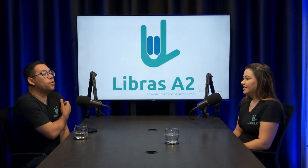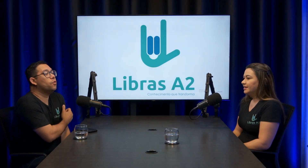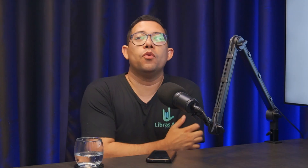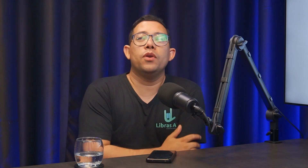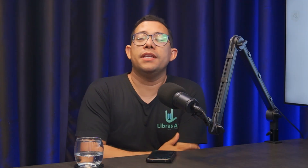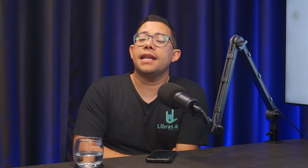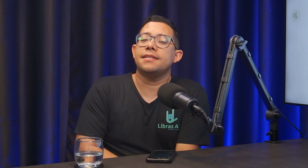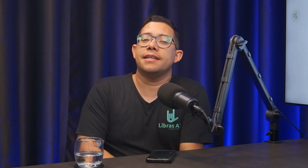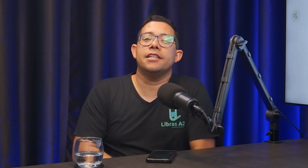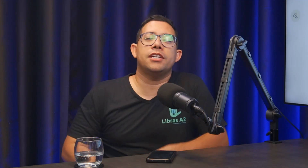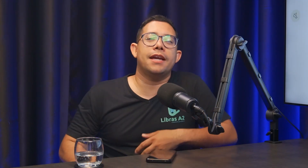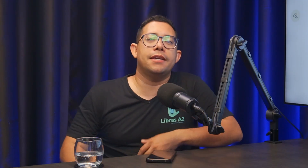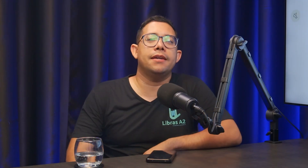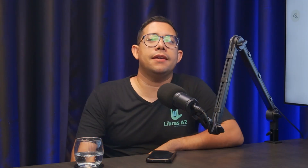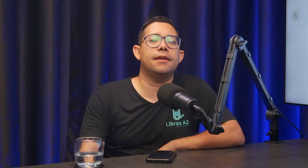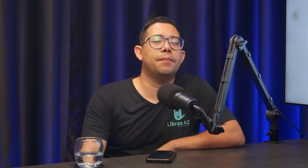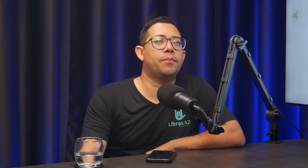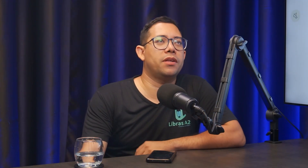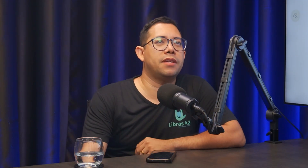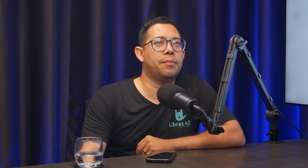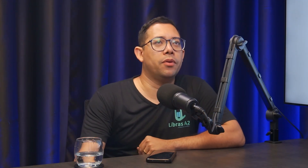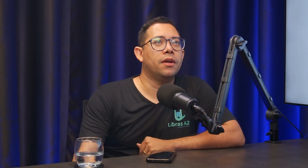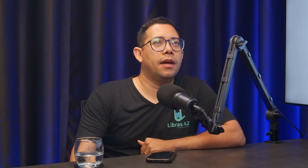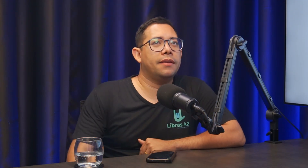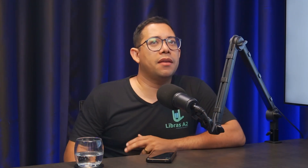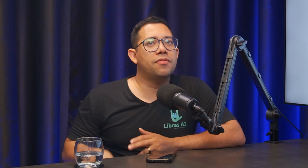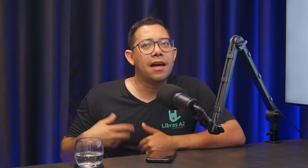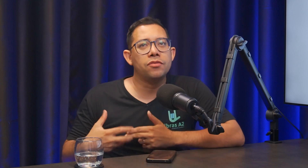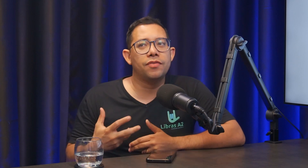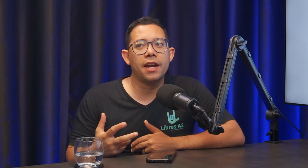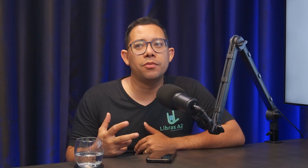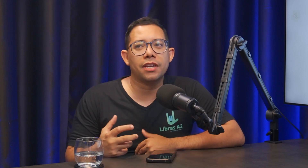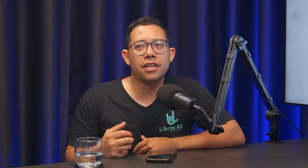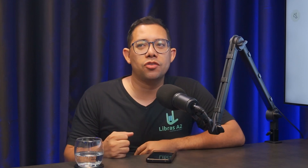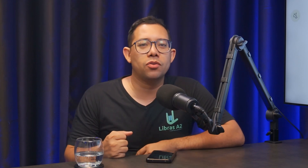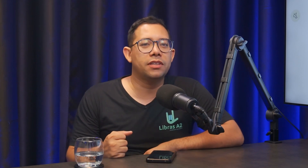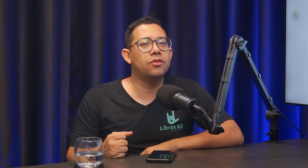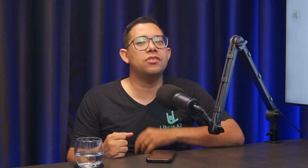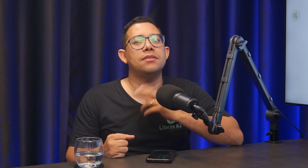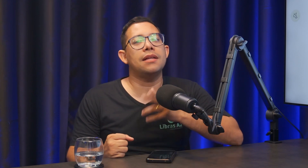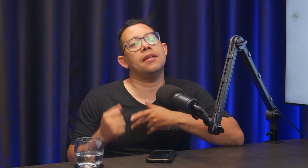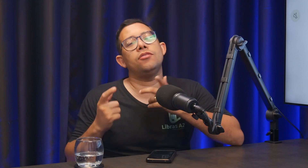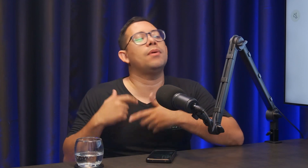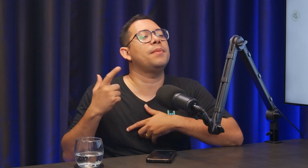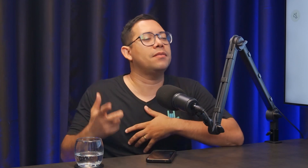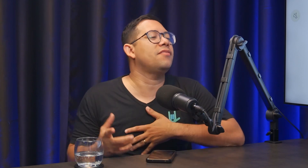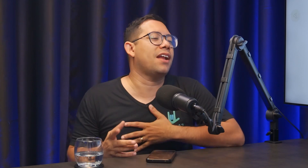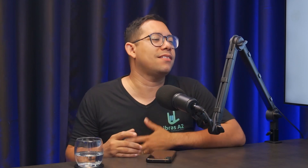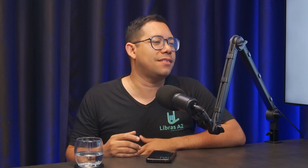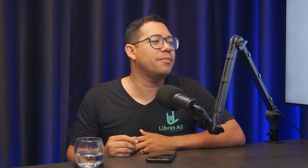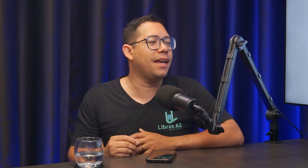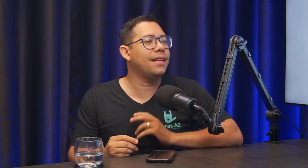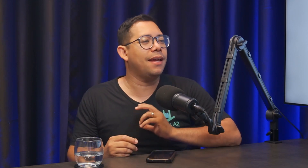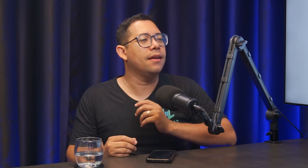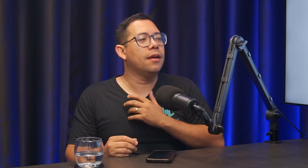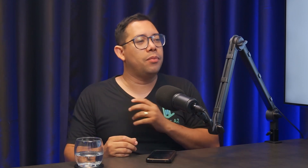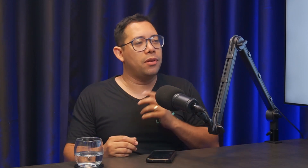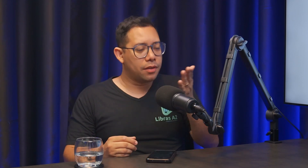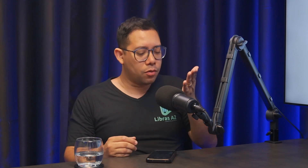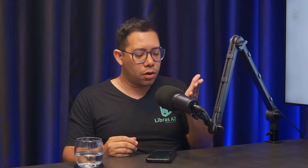o interessante que é que, por exemplo, tem vários verbos que a gente consegue utilizar dentro de uma mesma frase também, né? Sim. Por isso, igual